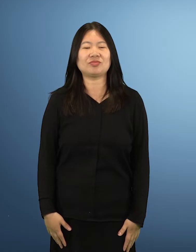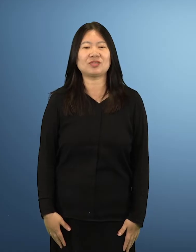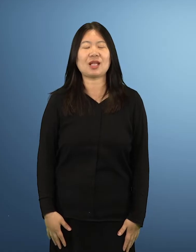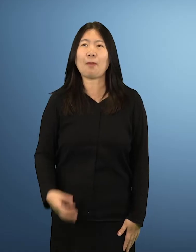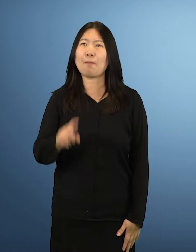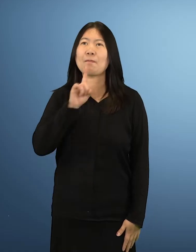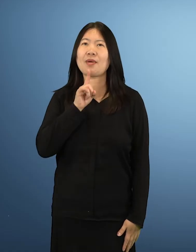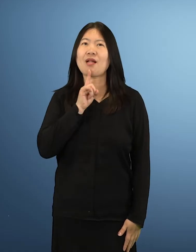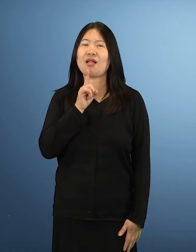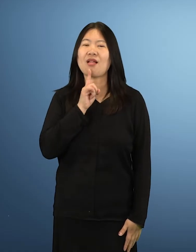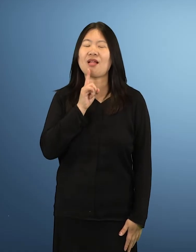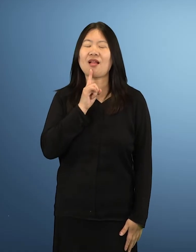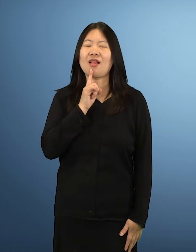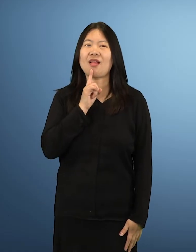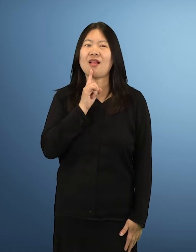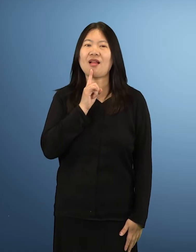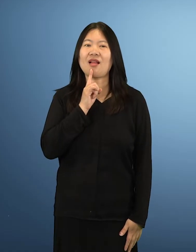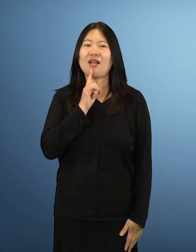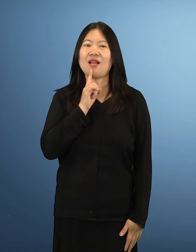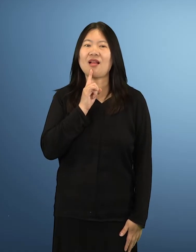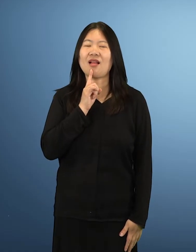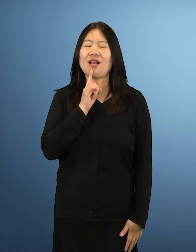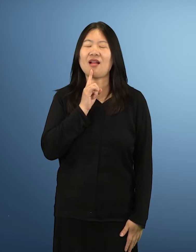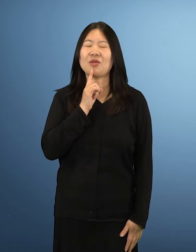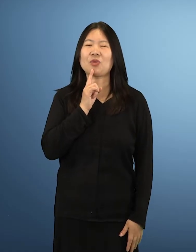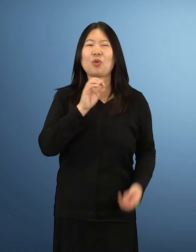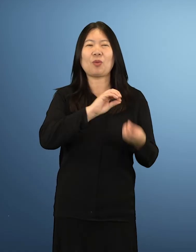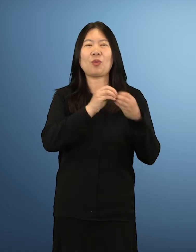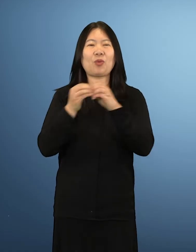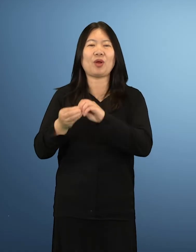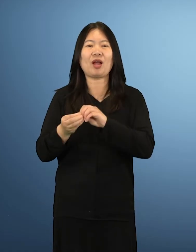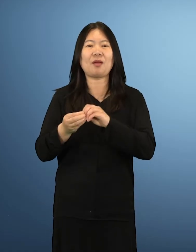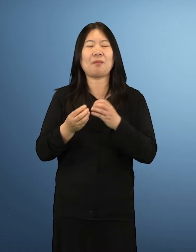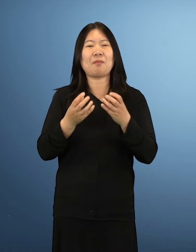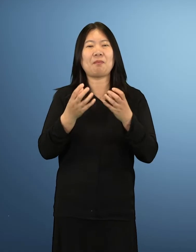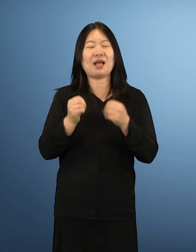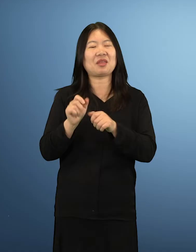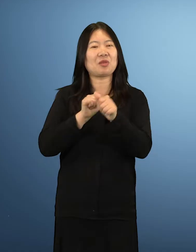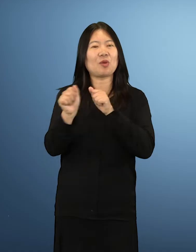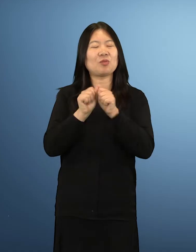남긴 말은 이제 변형이 돼서 많이 돌아다니는데